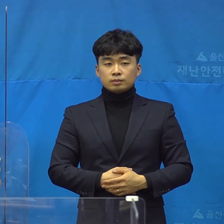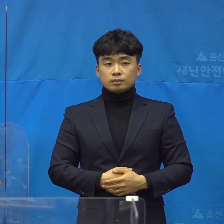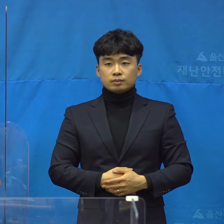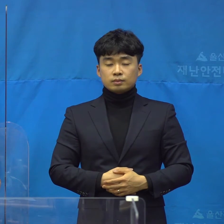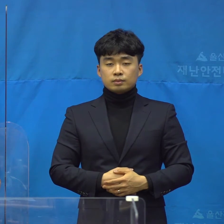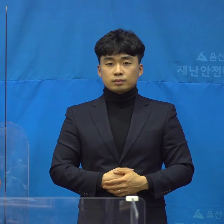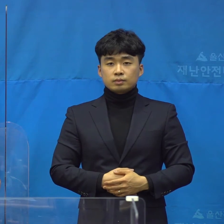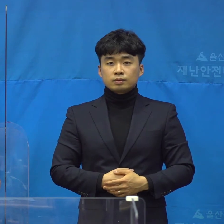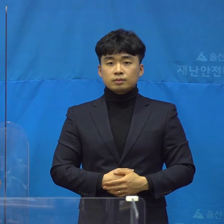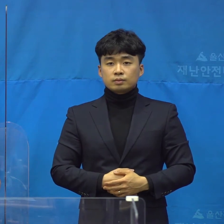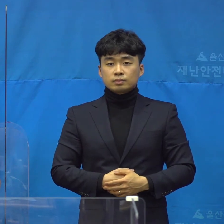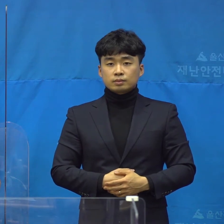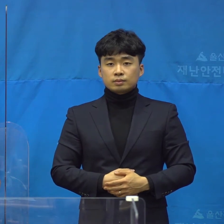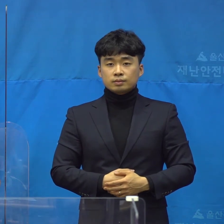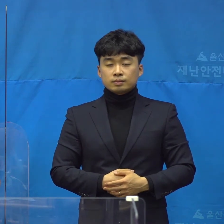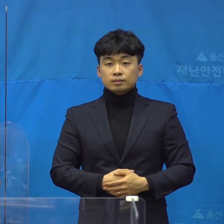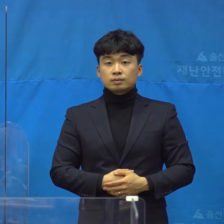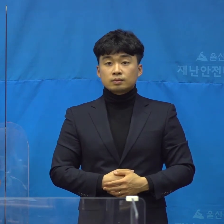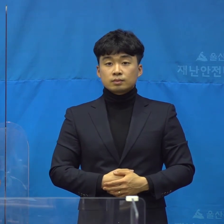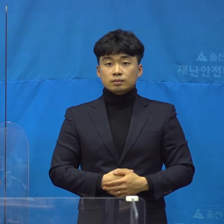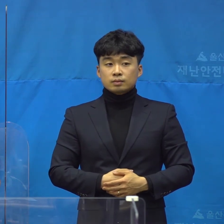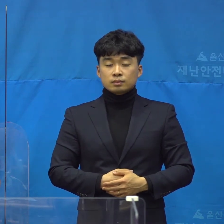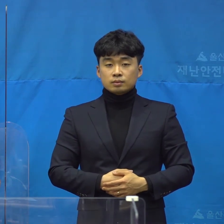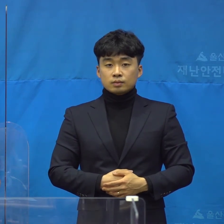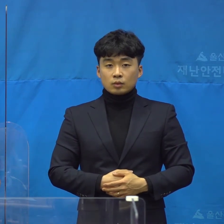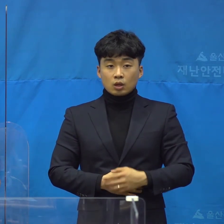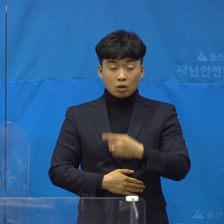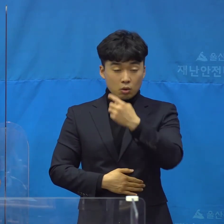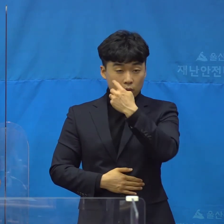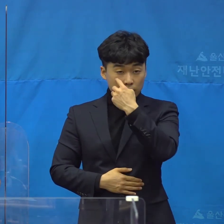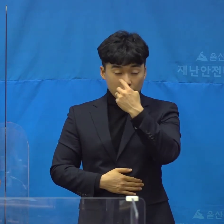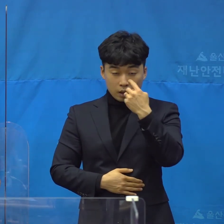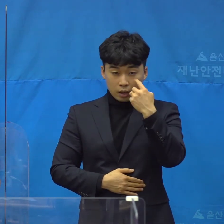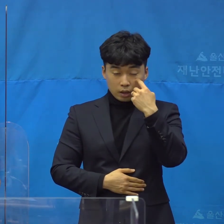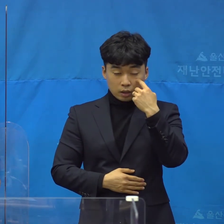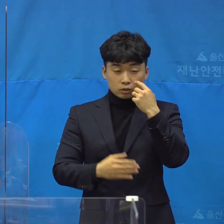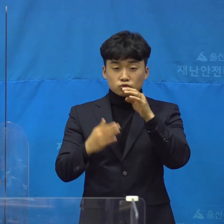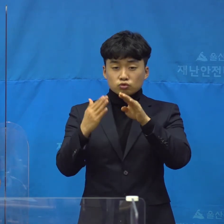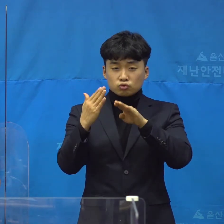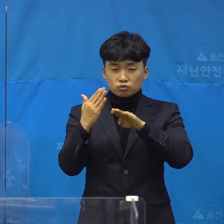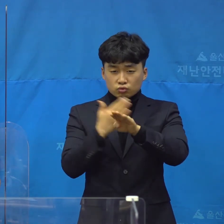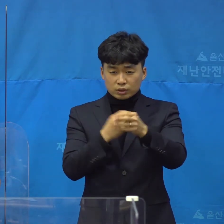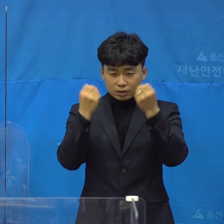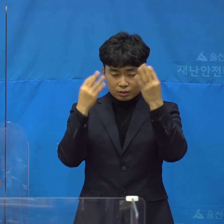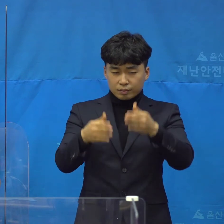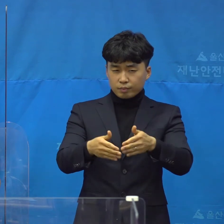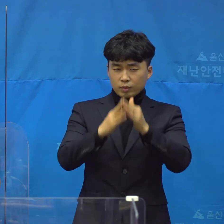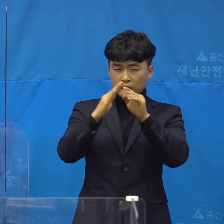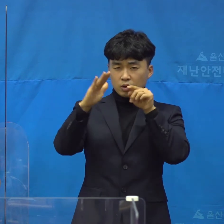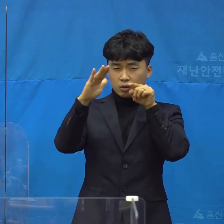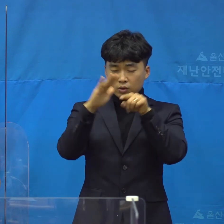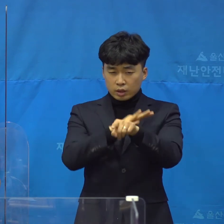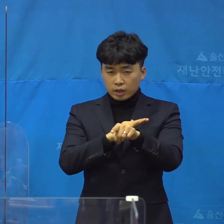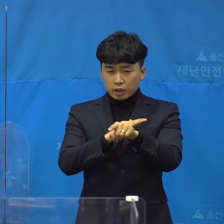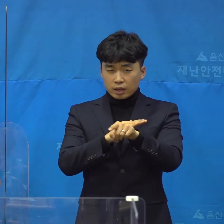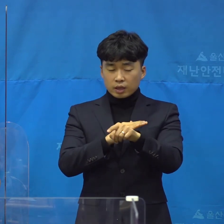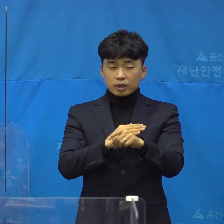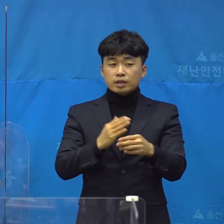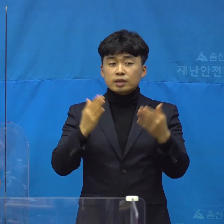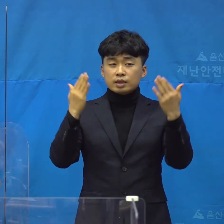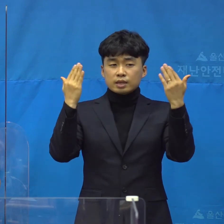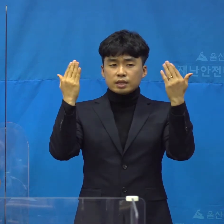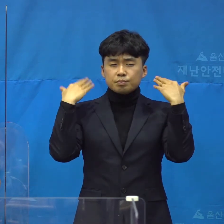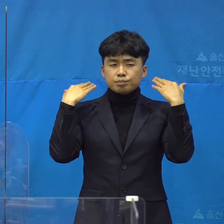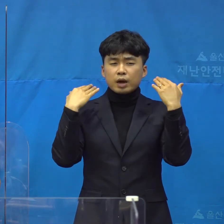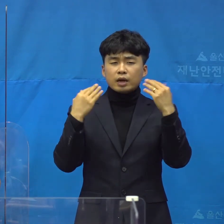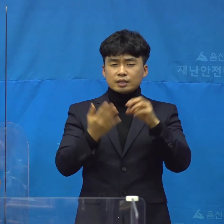감사합니다. TV조선 이민재 기자입니다. 그 말씀하신 것처럼 확인하신 교회 건물 신축된 곳에 원래는 입학 설명회를 열려고